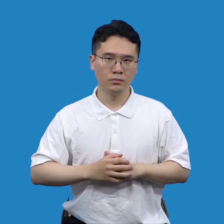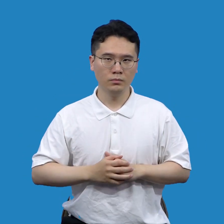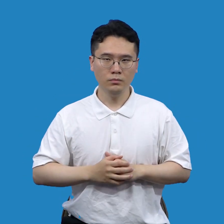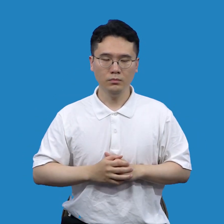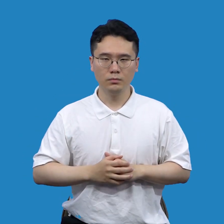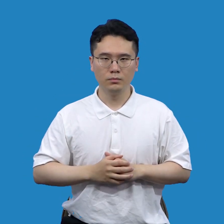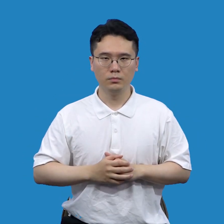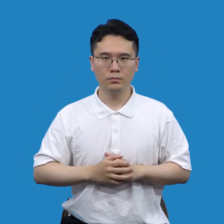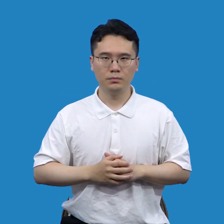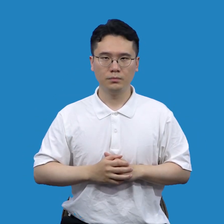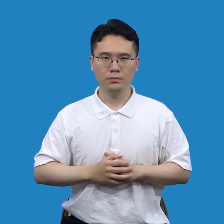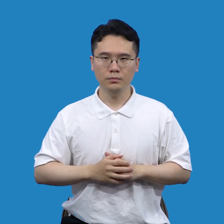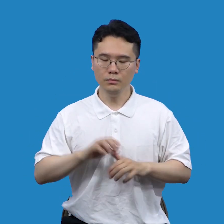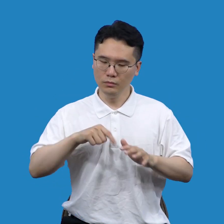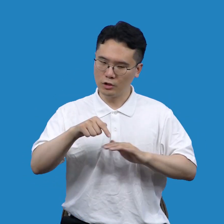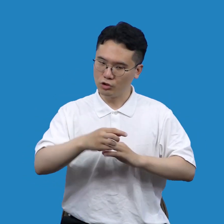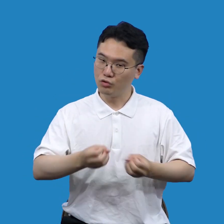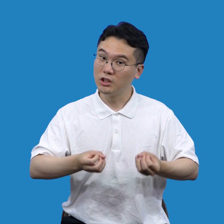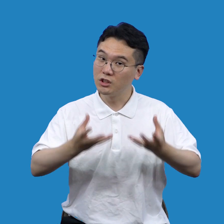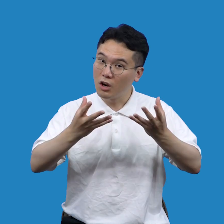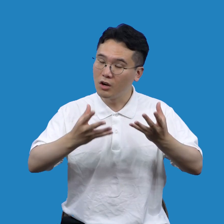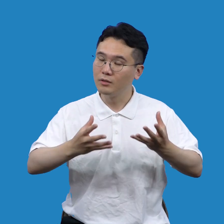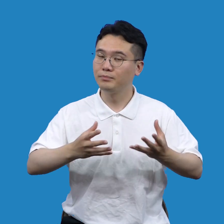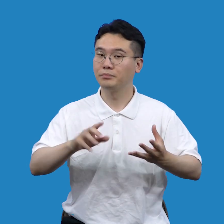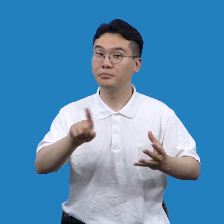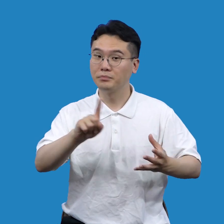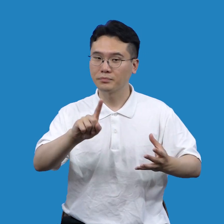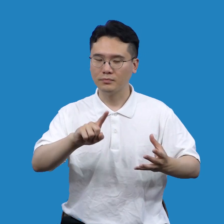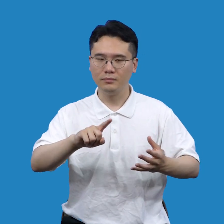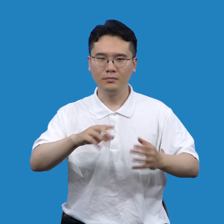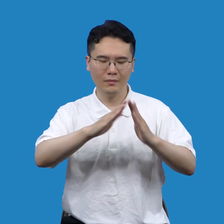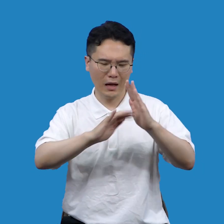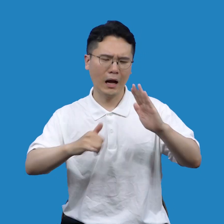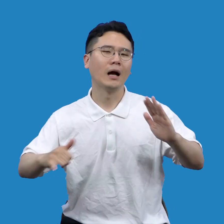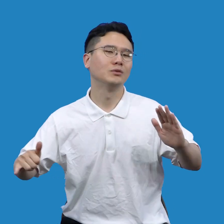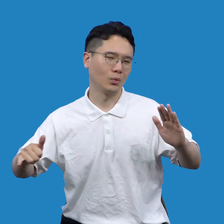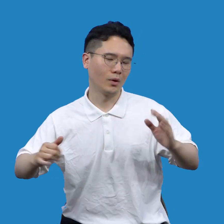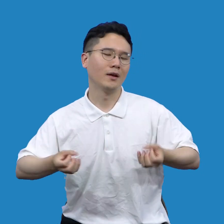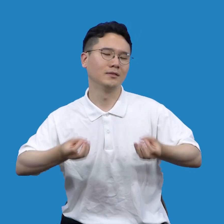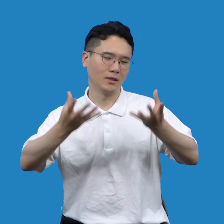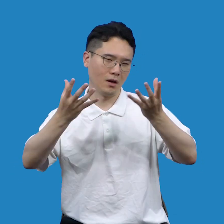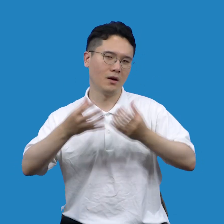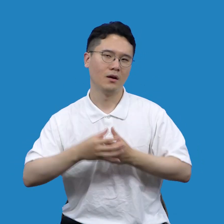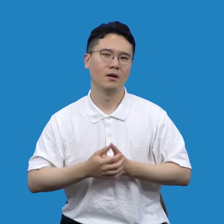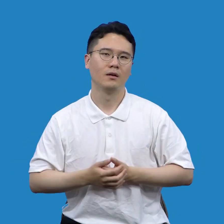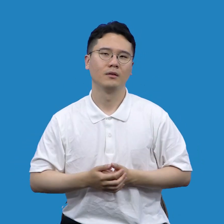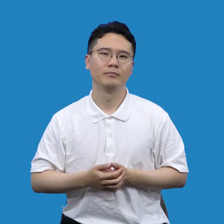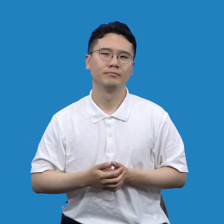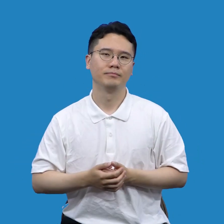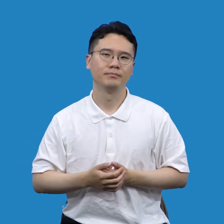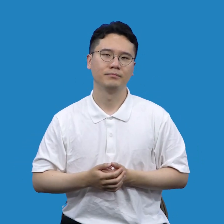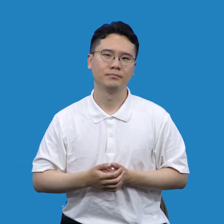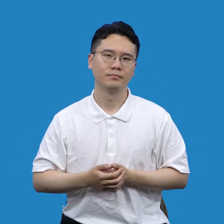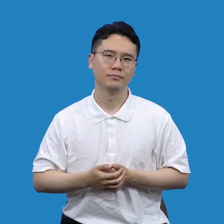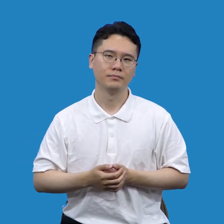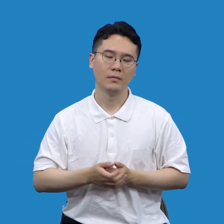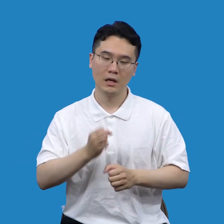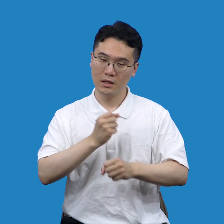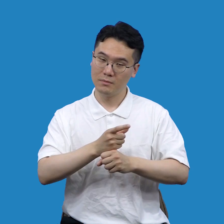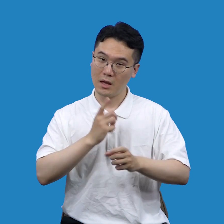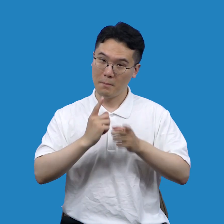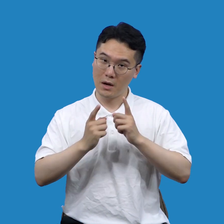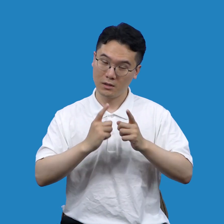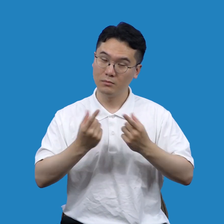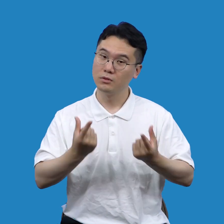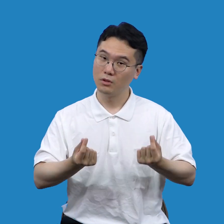그래서 이 유월절 행사는 가족 행사예요. 가족 이벤트인 것입니다. 이미 말씀드린 것처럼 어린